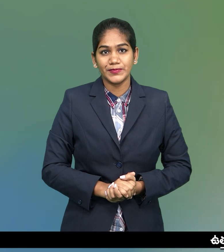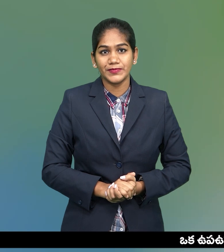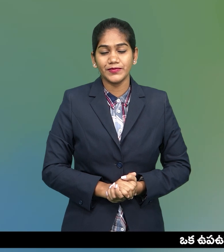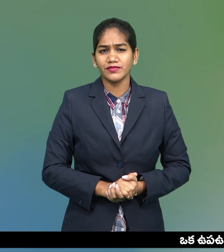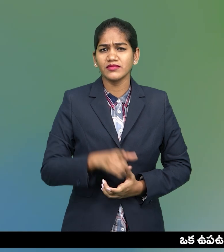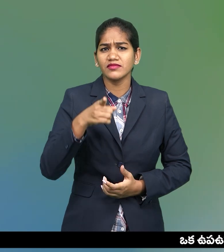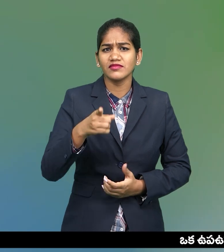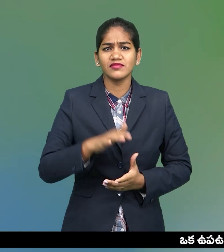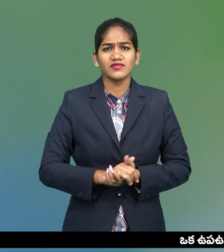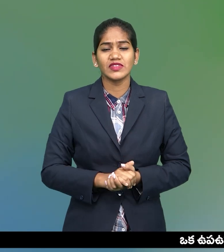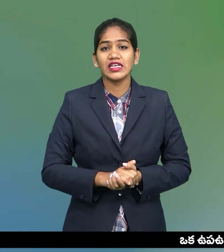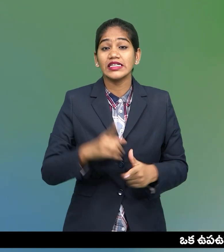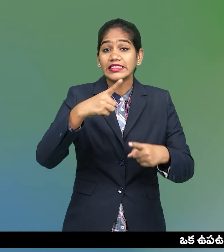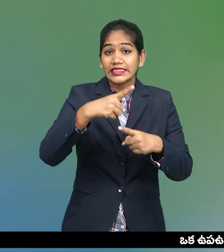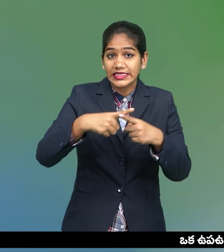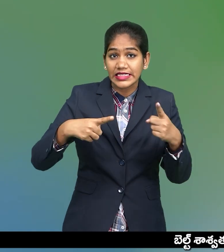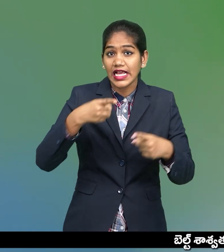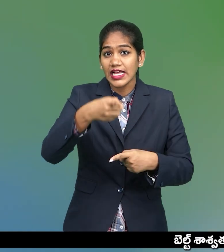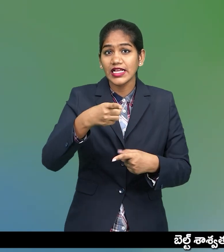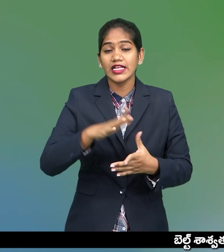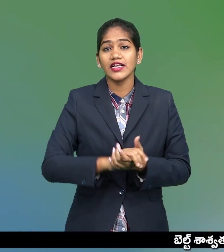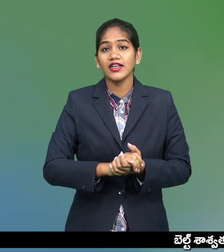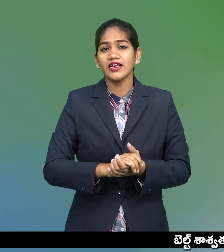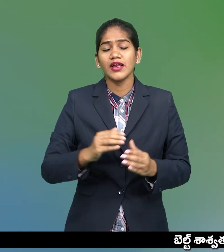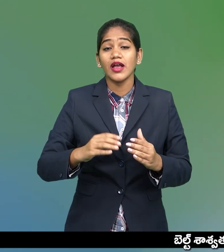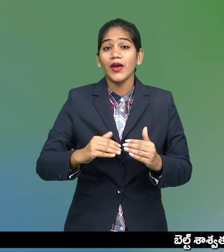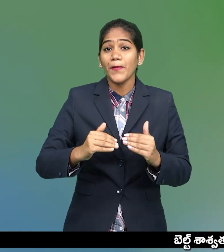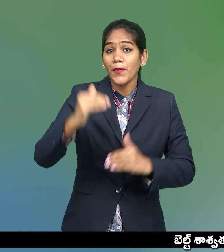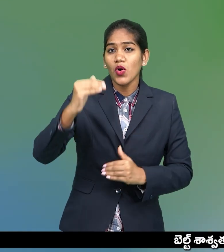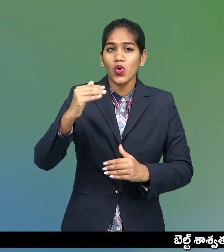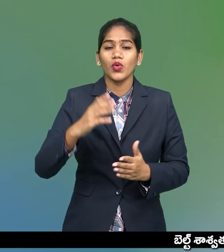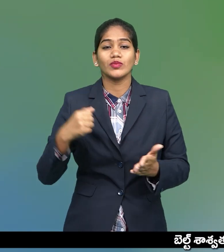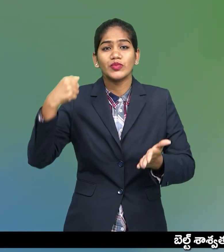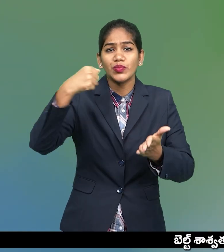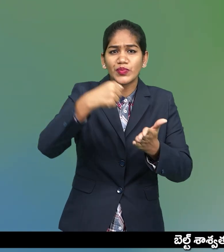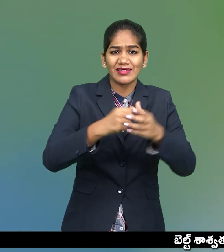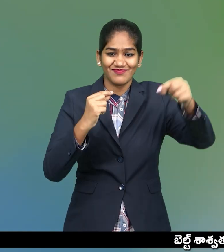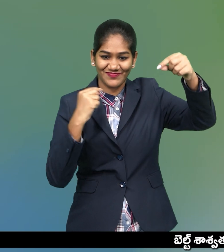ఒక ఉప ఉష్ణమండల అధిక పీడనం బెల్ట్ శాశ్వత గాలులకు దారితీస్తుంది.